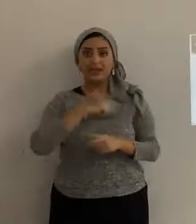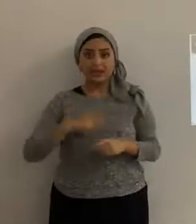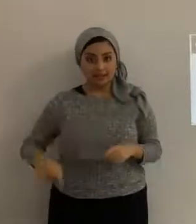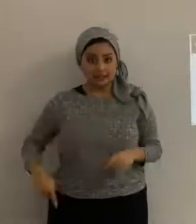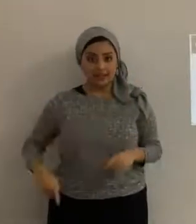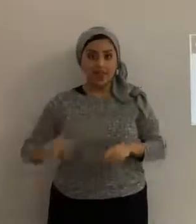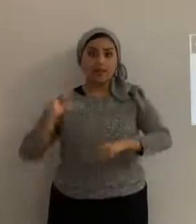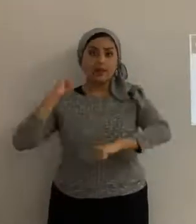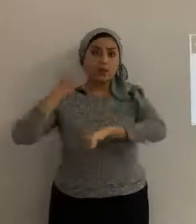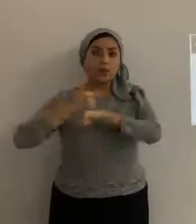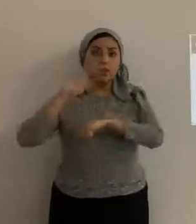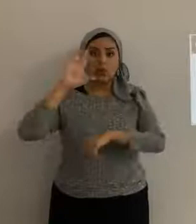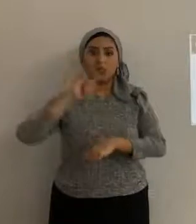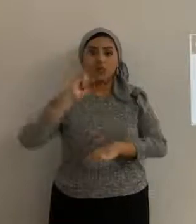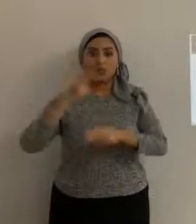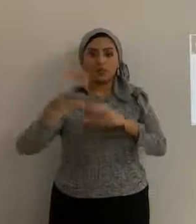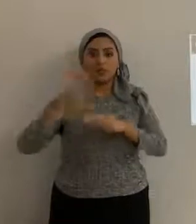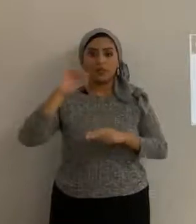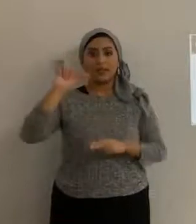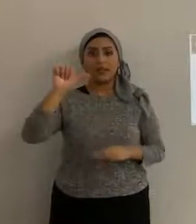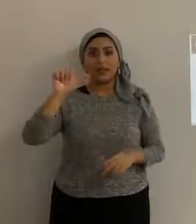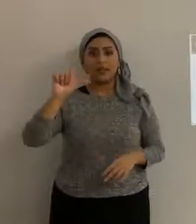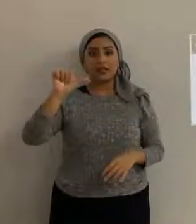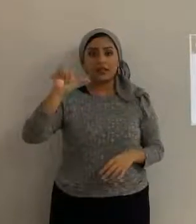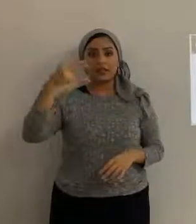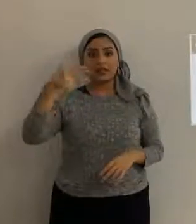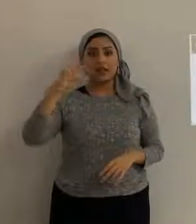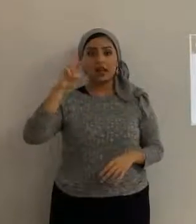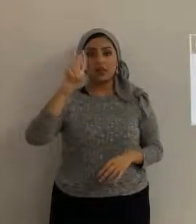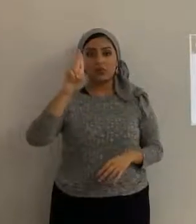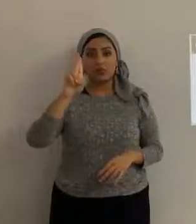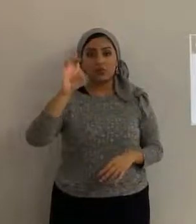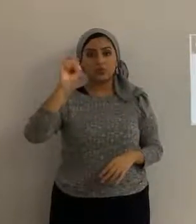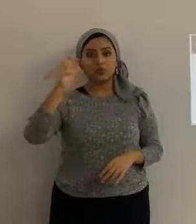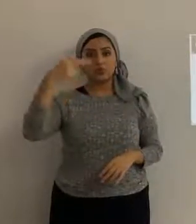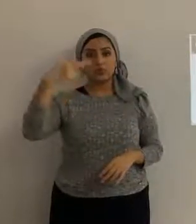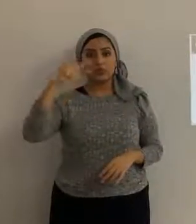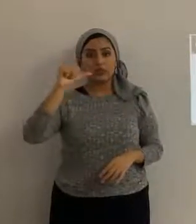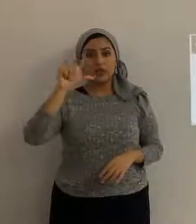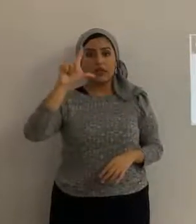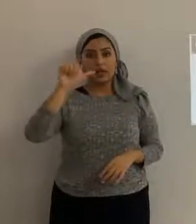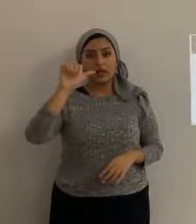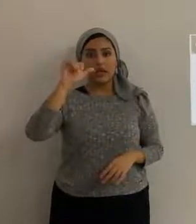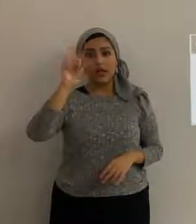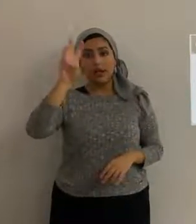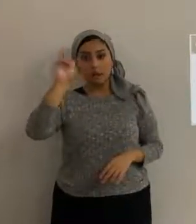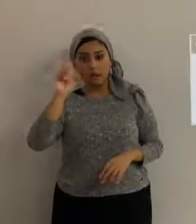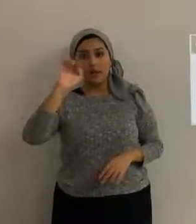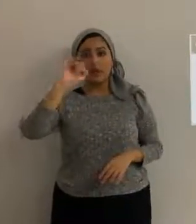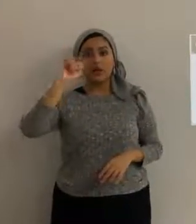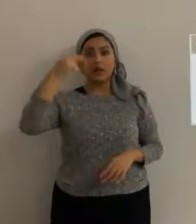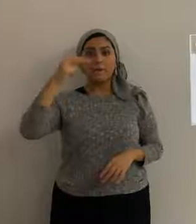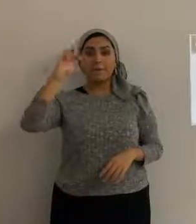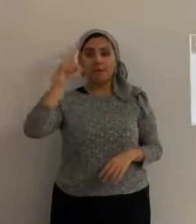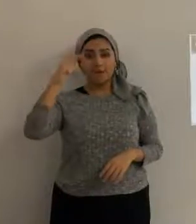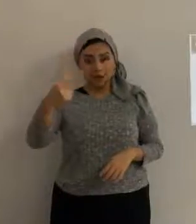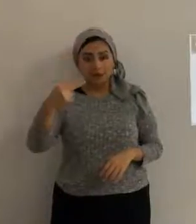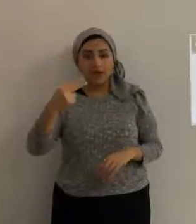nombre, Yarushalayim, Yahweh, Yod Hei Bab Hei. Entonces, quiero que se aprendan casi